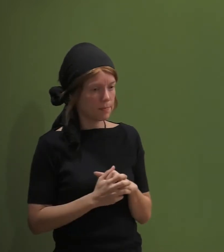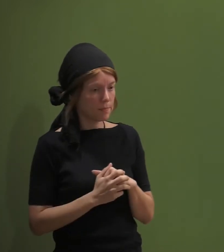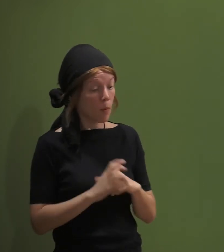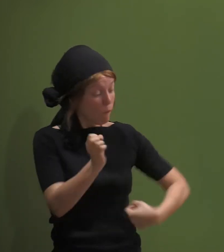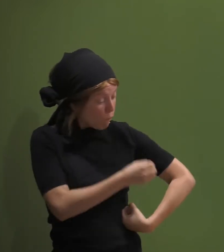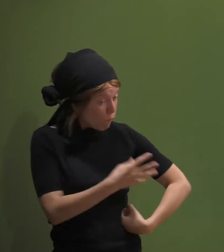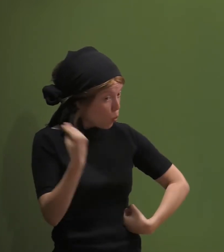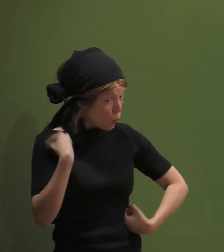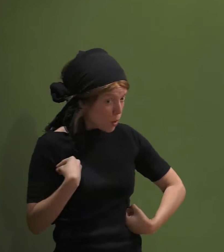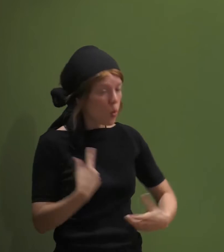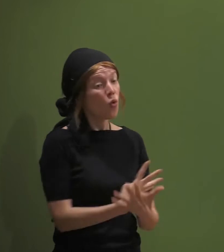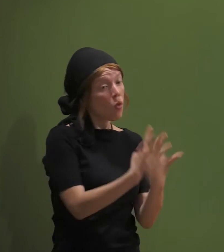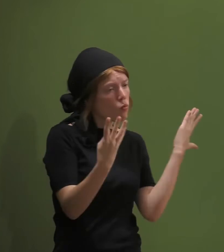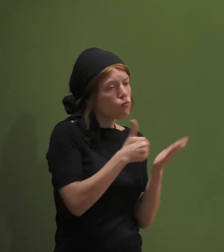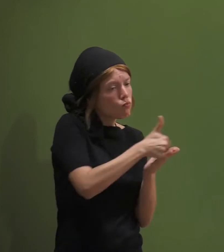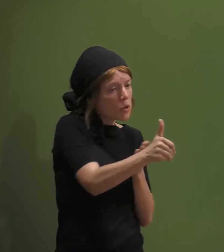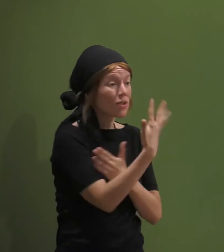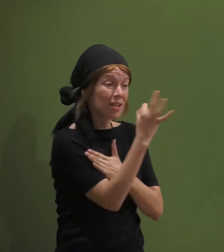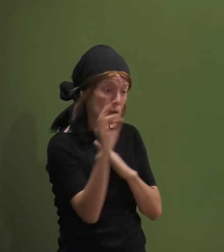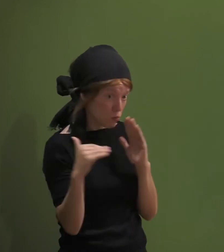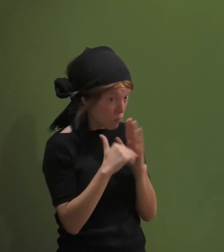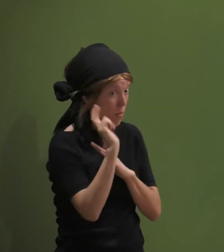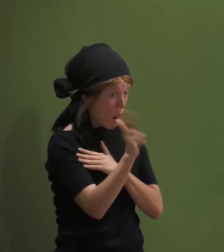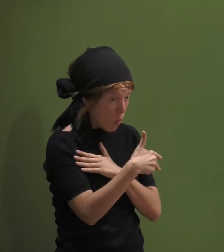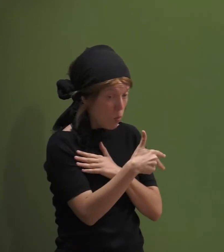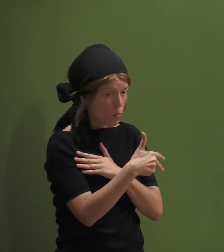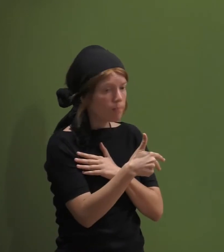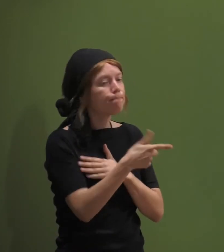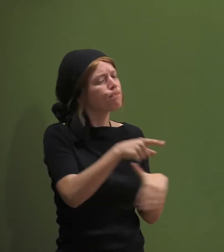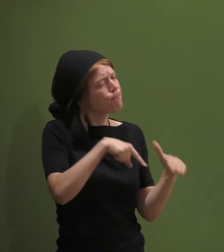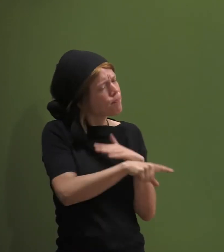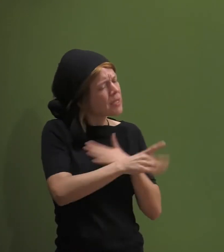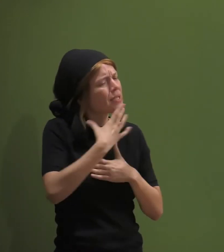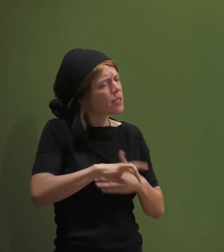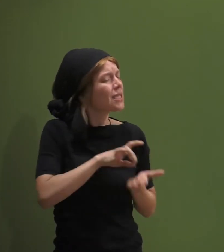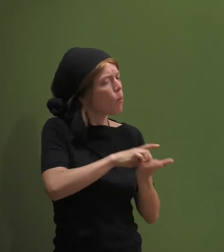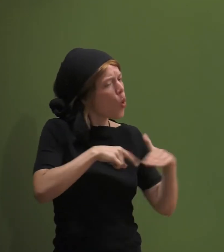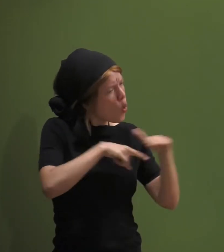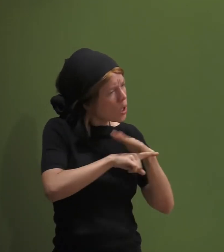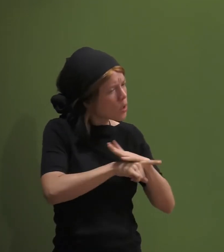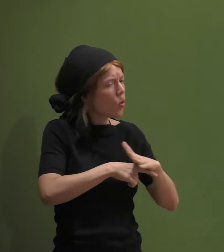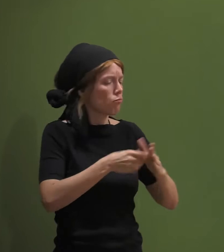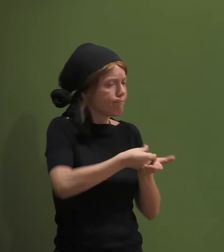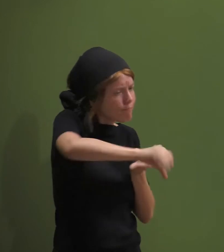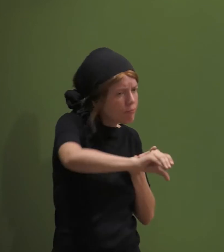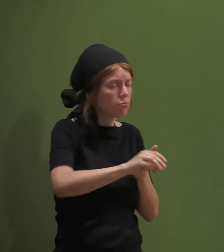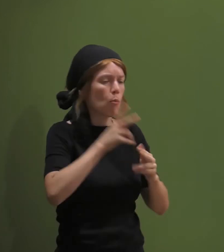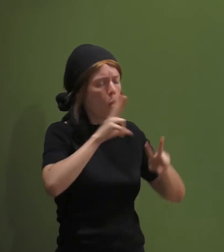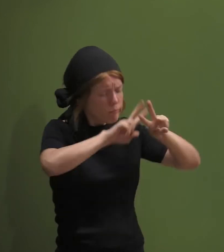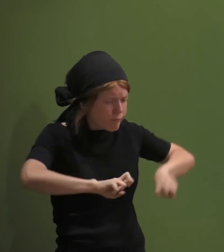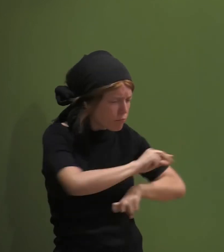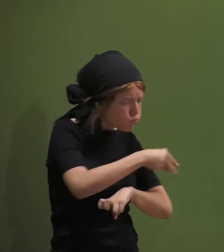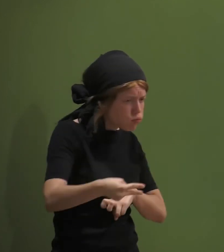estos fondos han sido 19.500.000 euros los que ha gestionado el Servicio de Gestión de Transferencia de Resultados de la